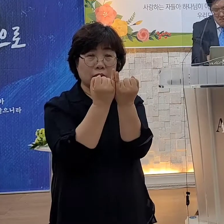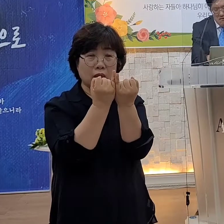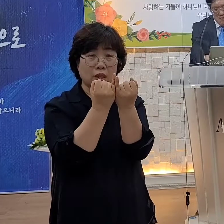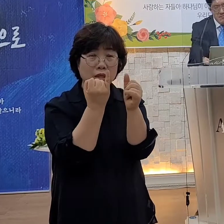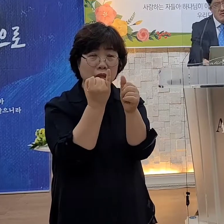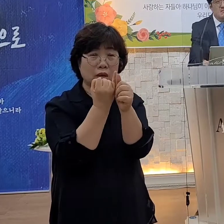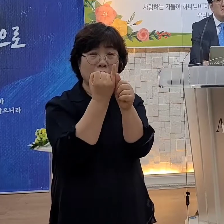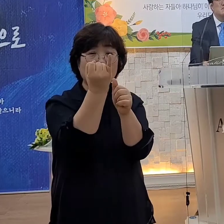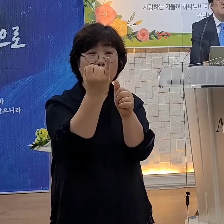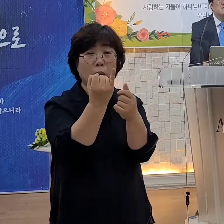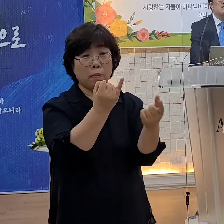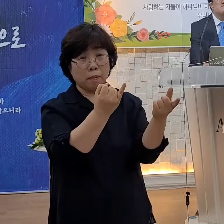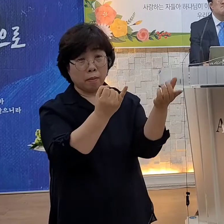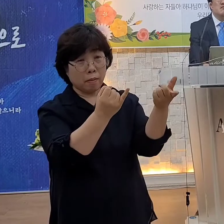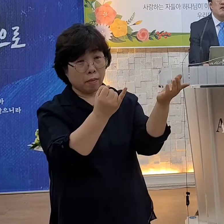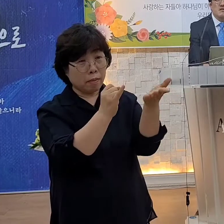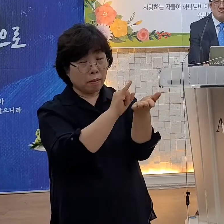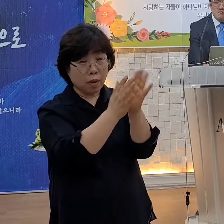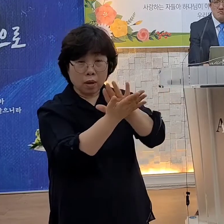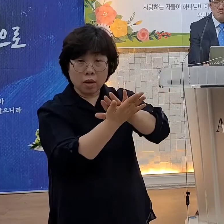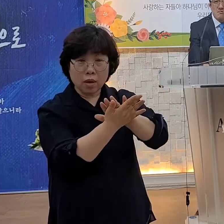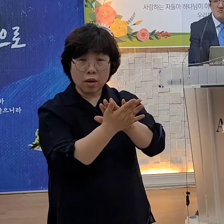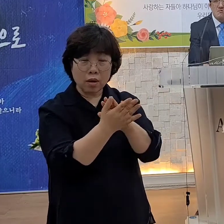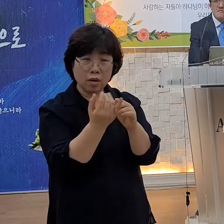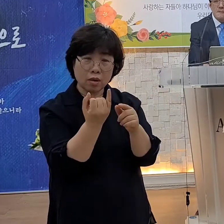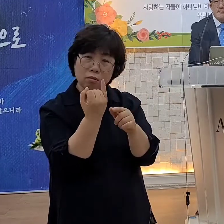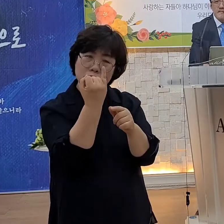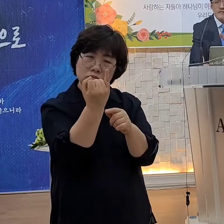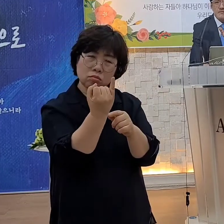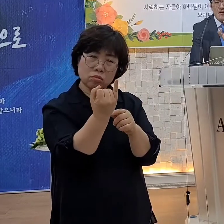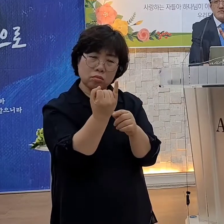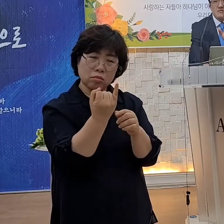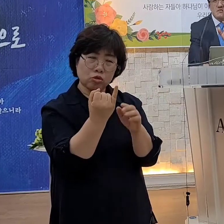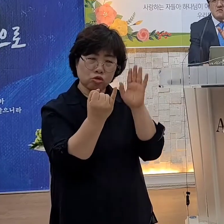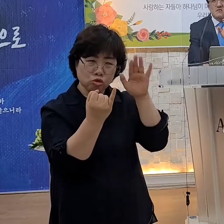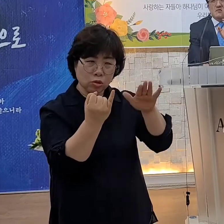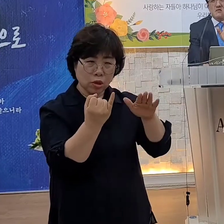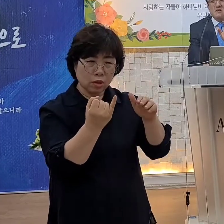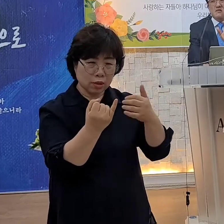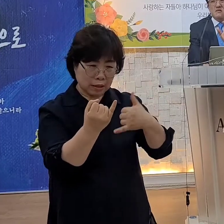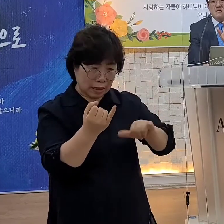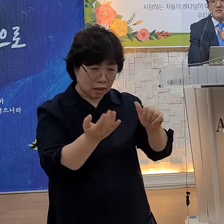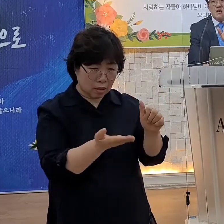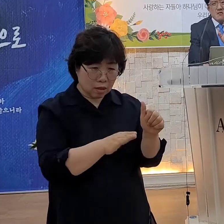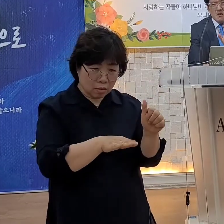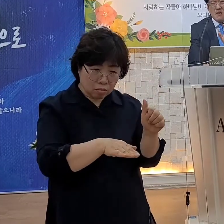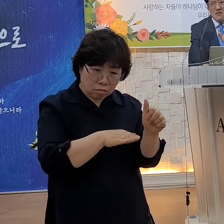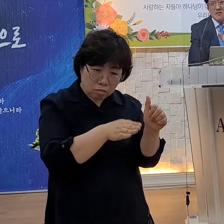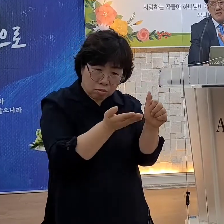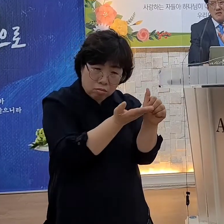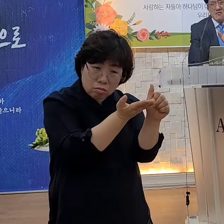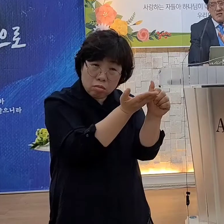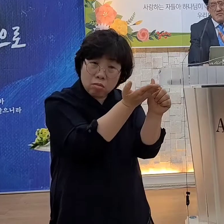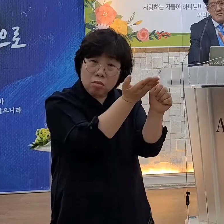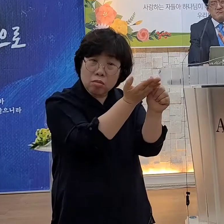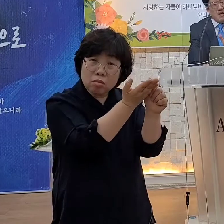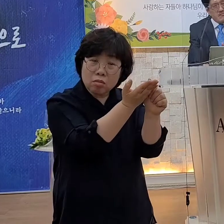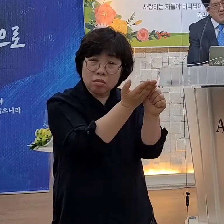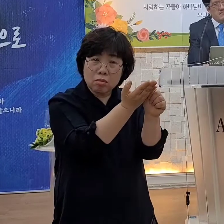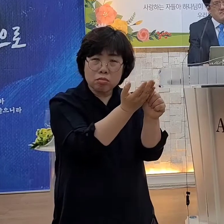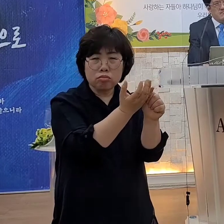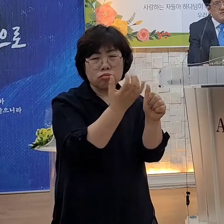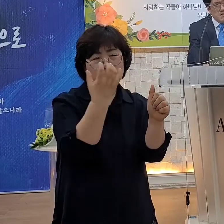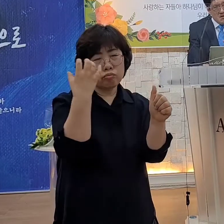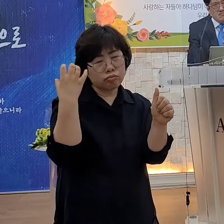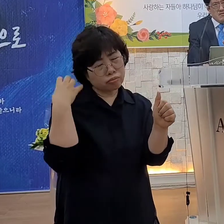이 결혼하고 나면 자식도 길러야 되고 그죠? 자식을 기르는 챙겨야 되는 참 그